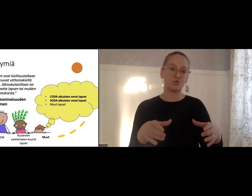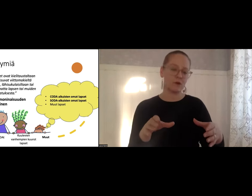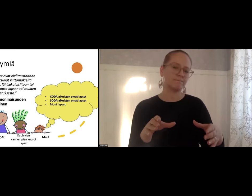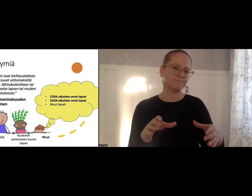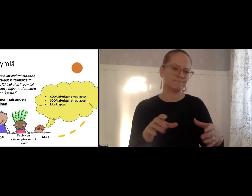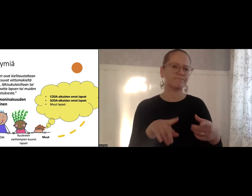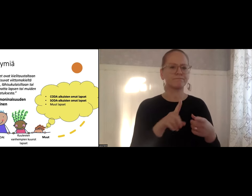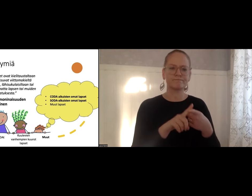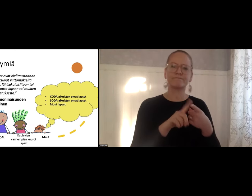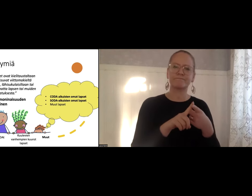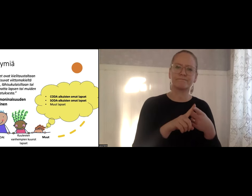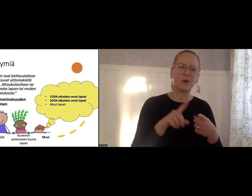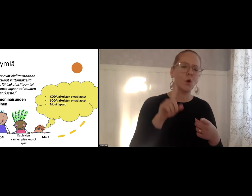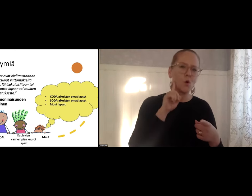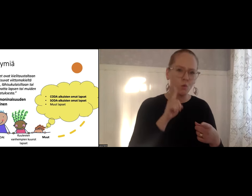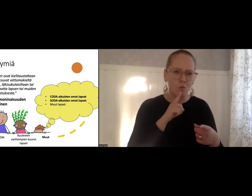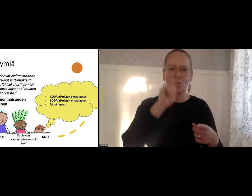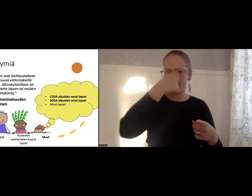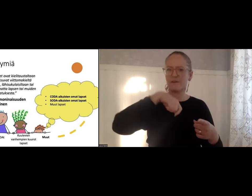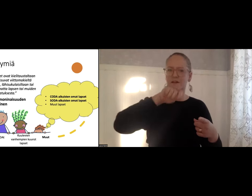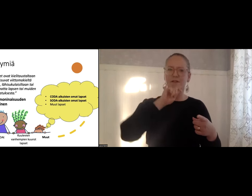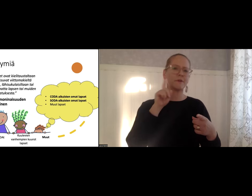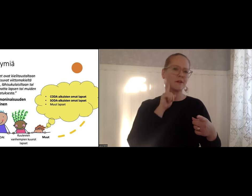Vaikka perinteisesti ajatellaan,